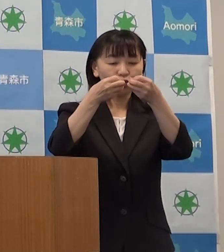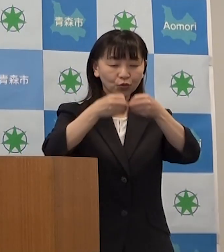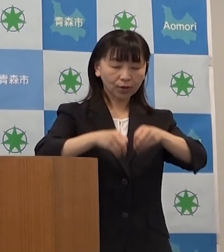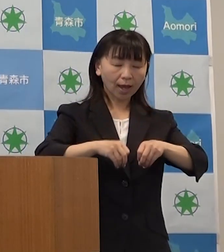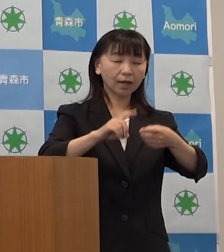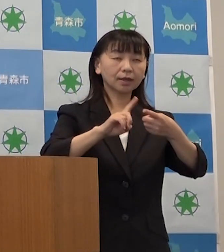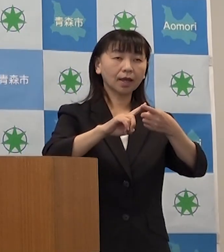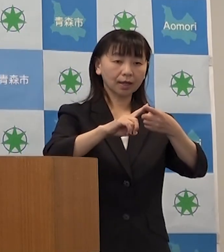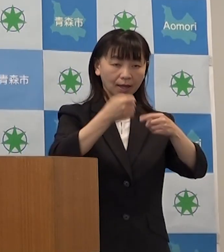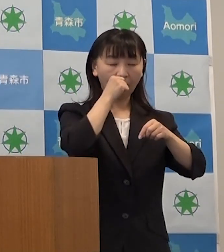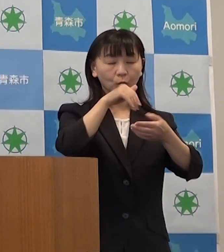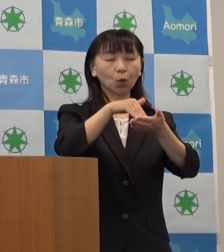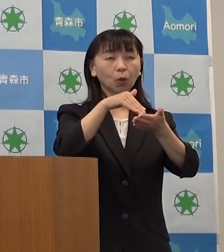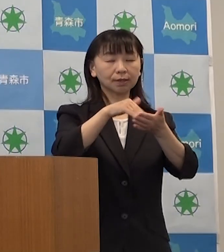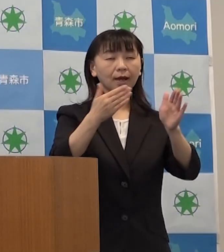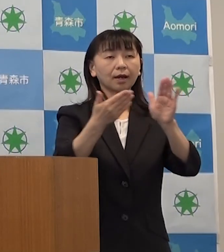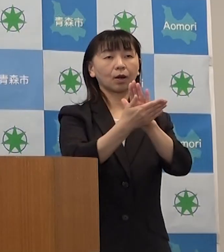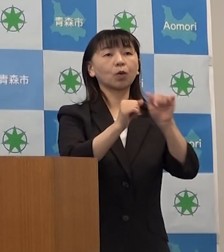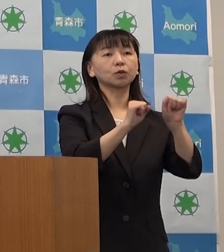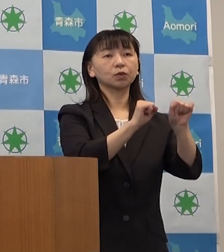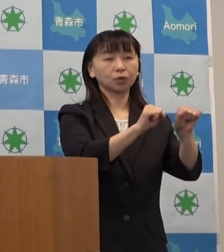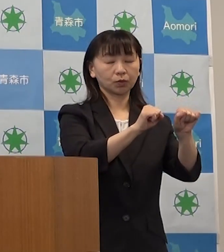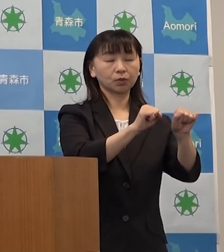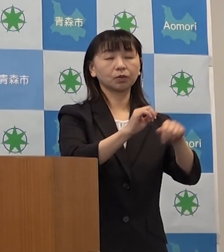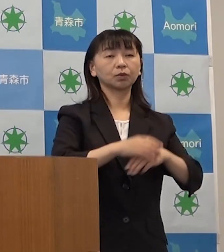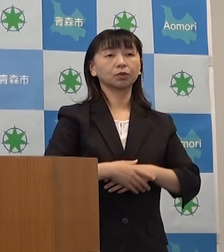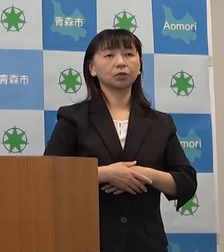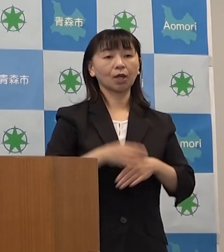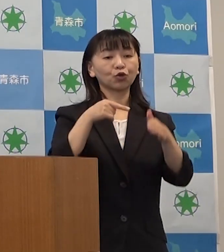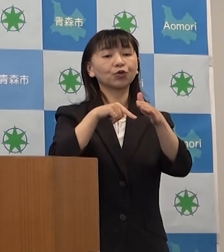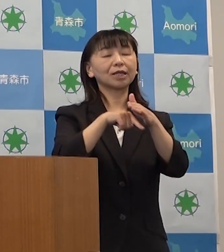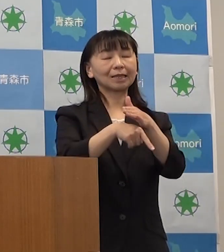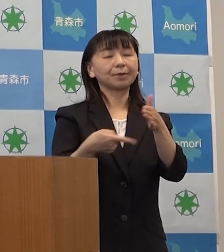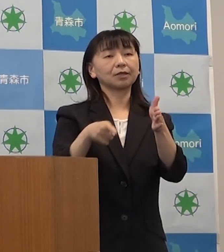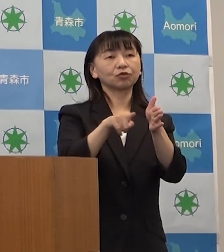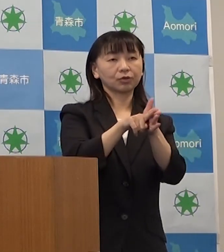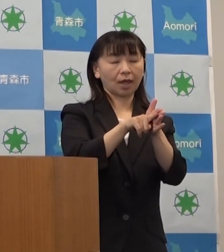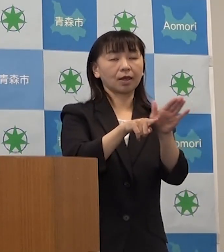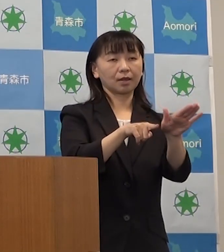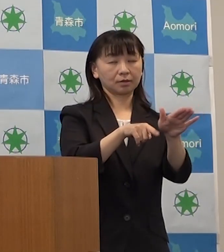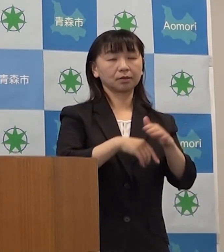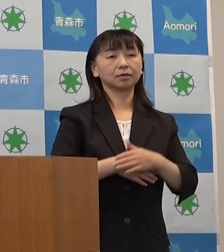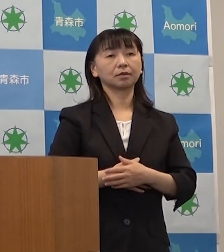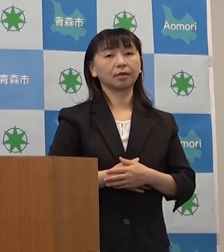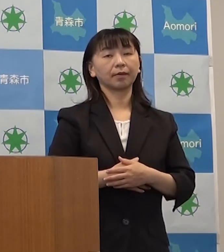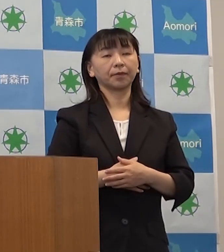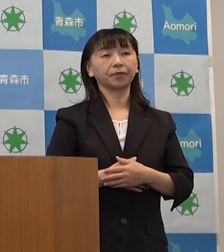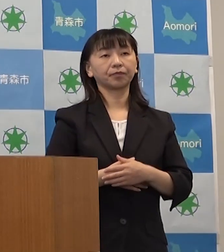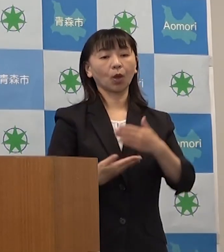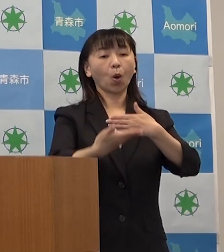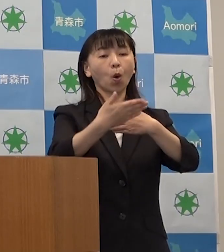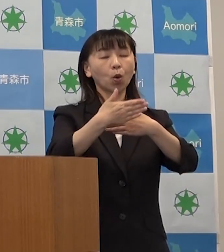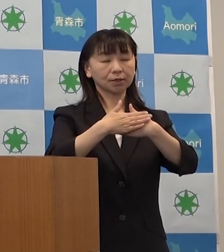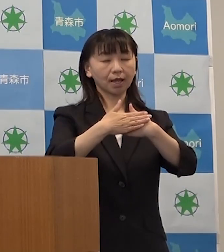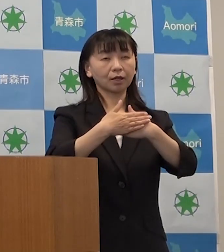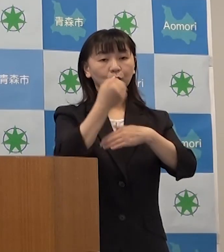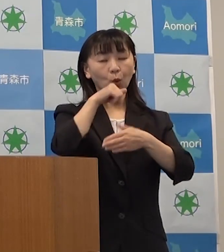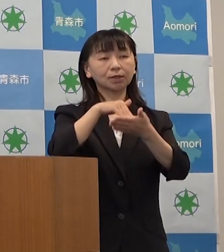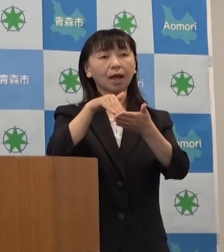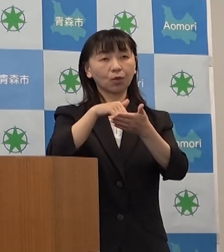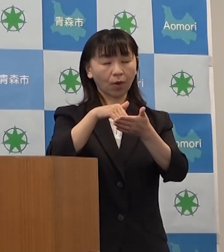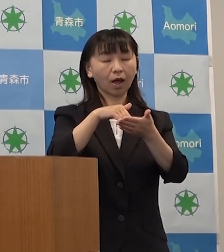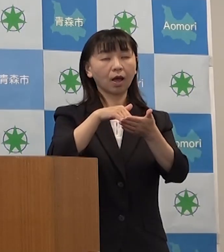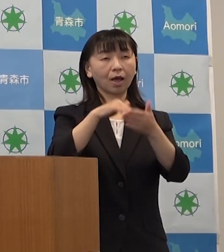的な予算化をしていくという、そういう意味付けが大きい。であと補正予算の大部分を占めるのが